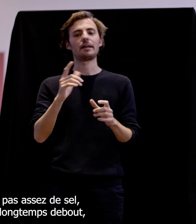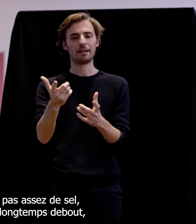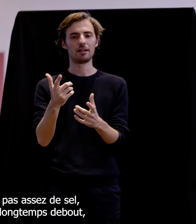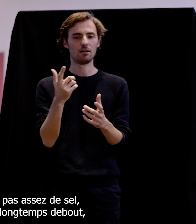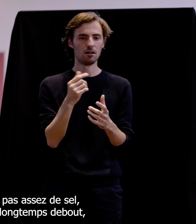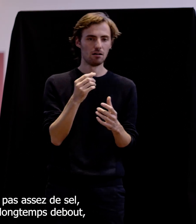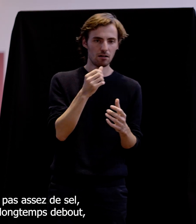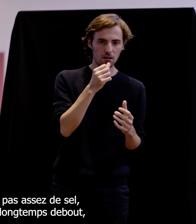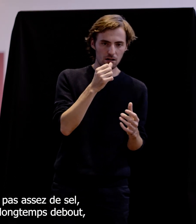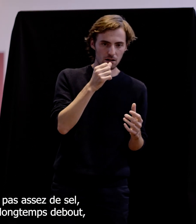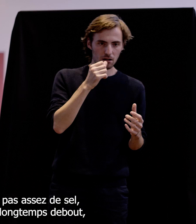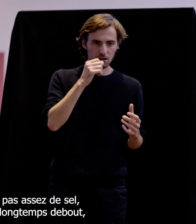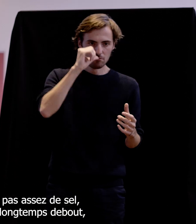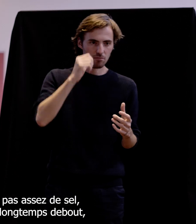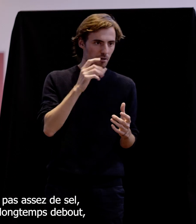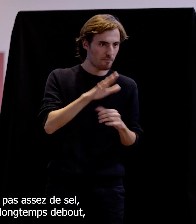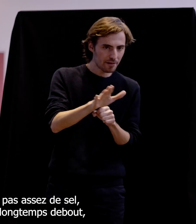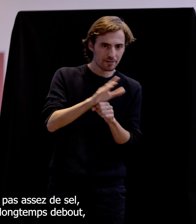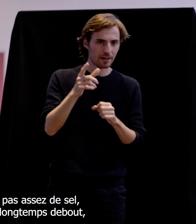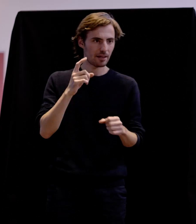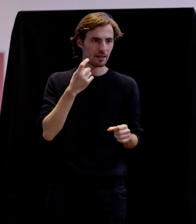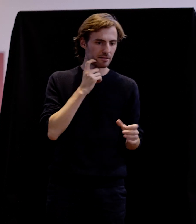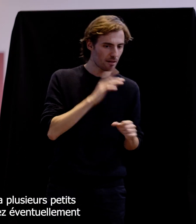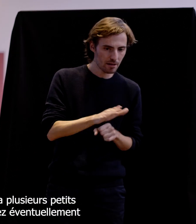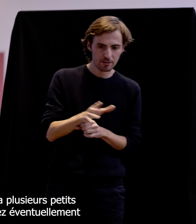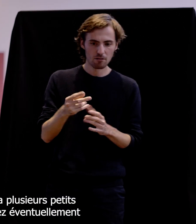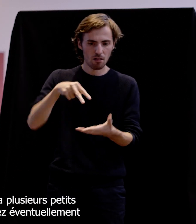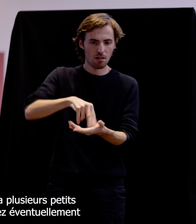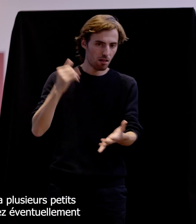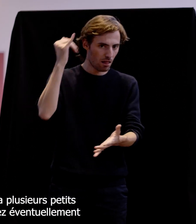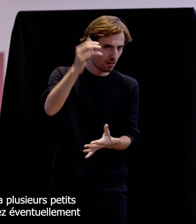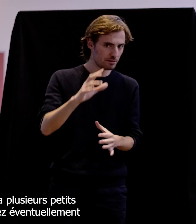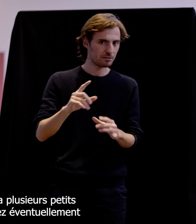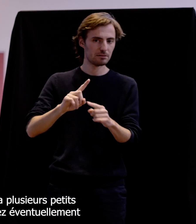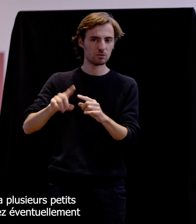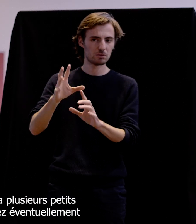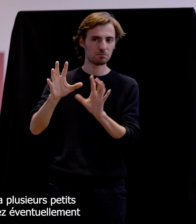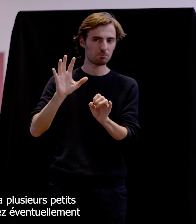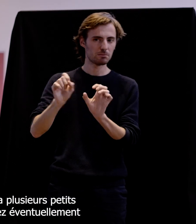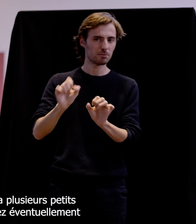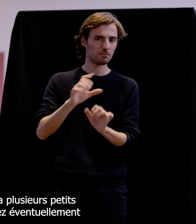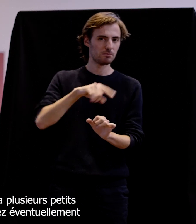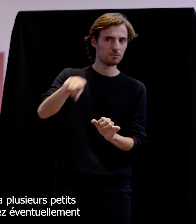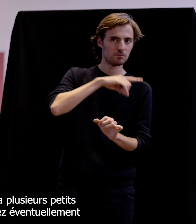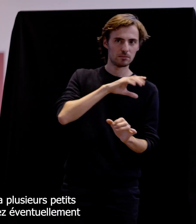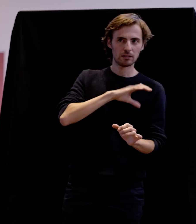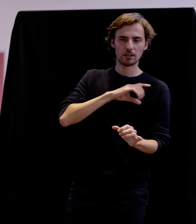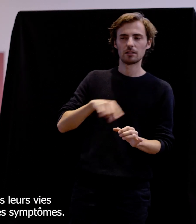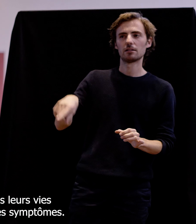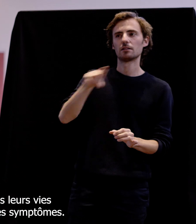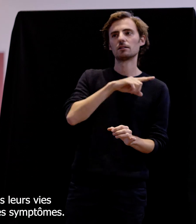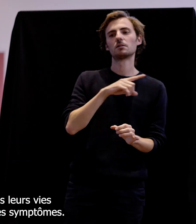assez de sel, quand ils restent trop longtemps debout, etc. Donc il y a plusieurs petits trucs que vous pouvez